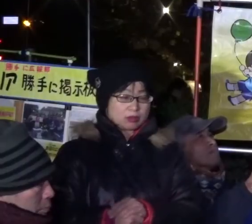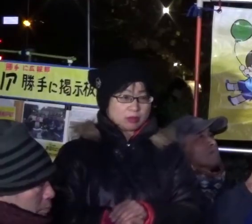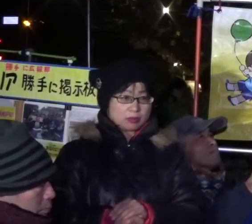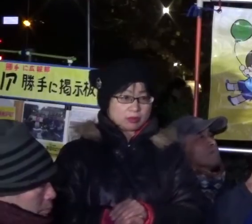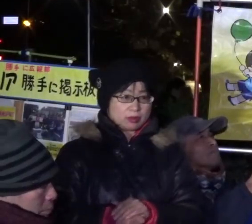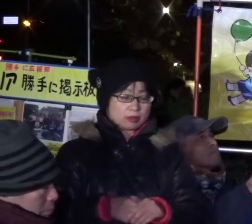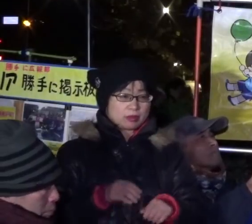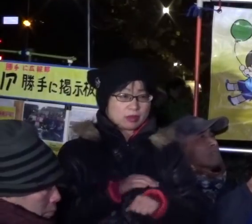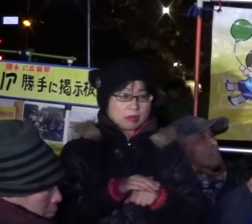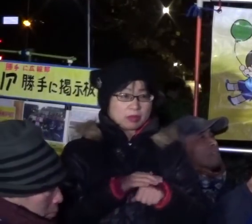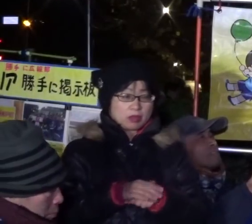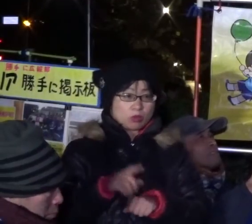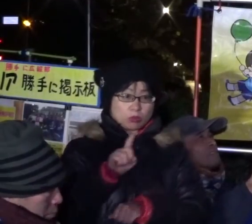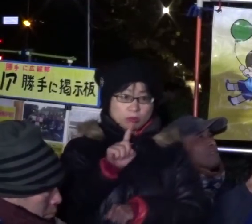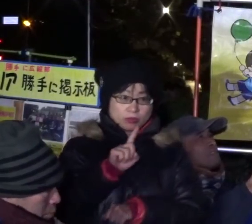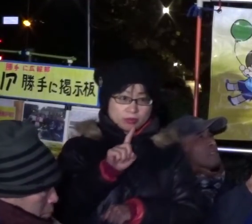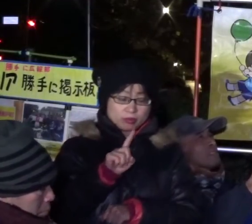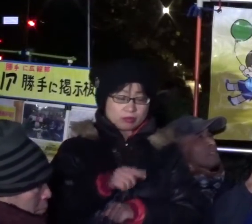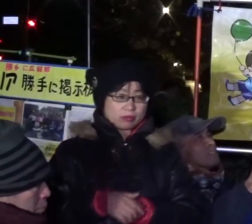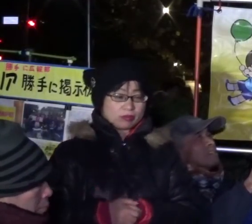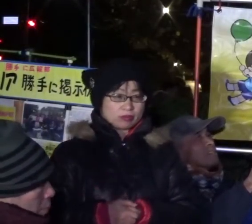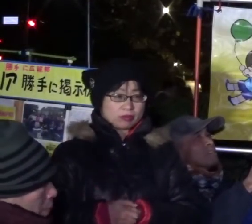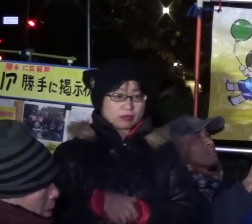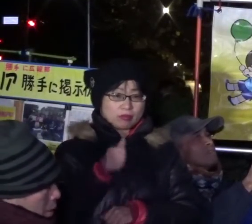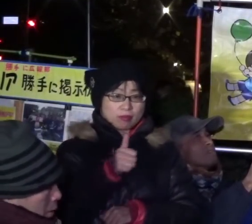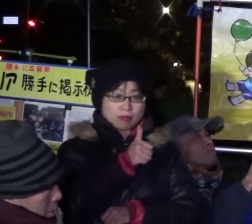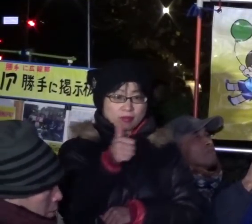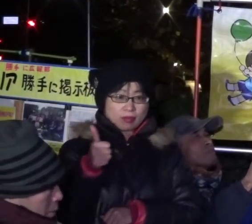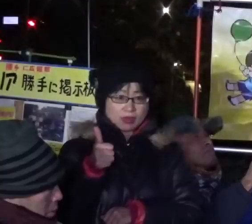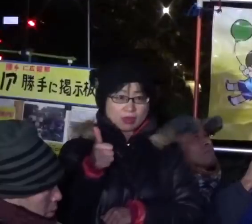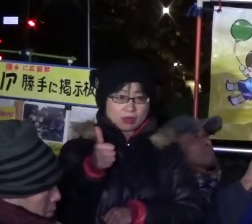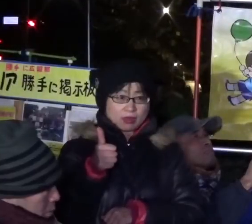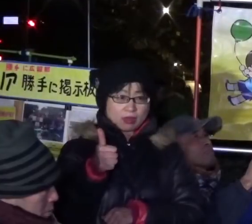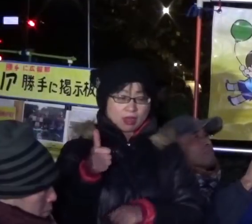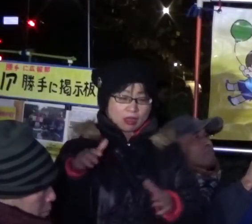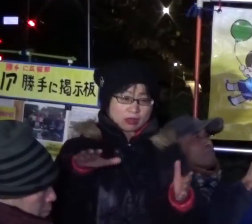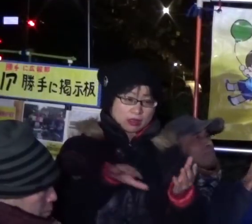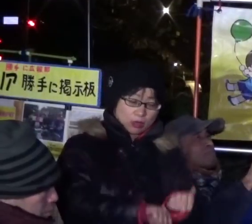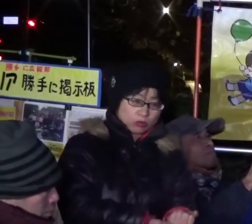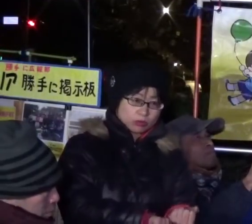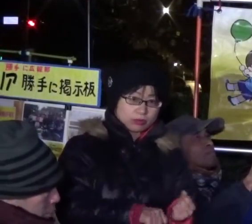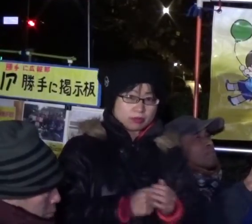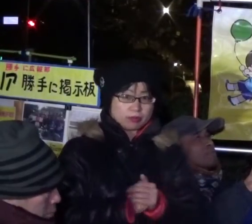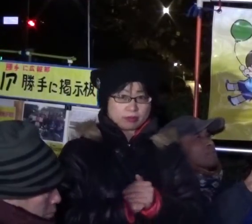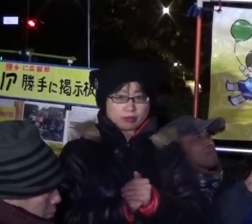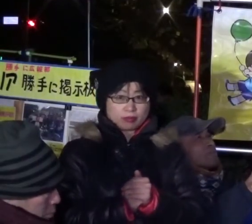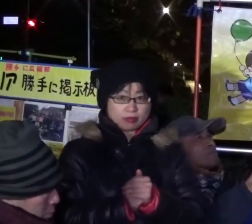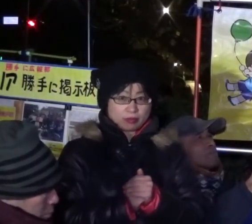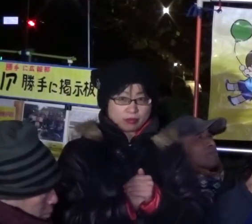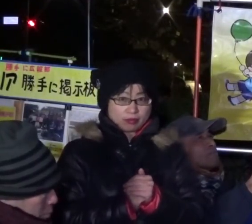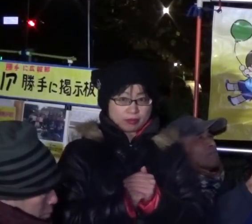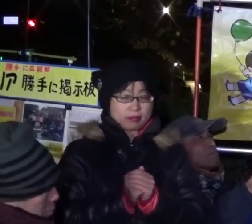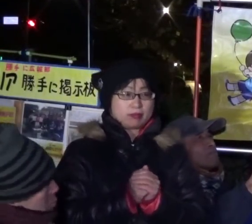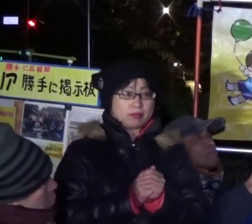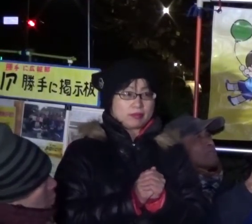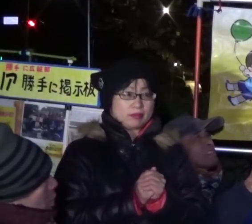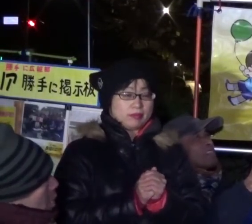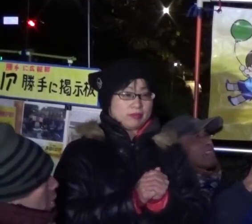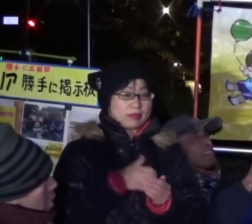思いますか。安倍内閣を倒せる切り口、 山口県民を離婚にさせること